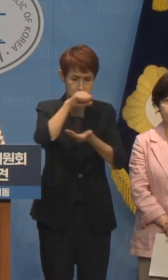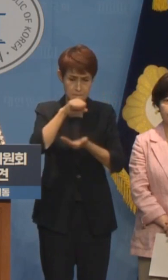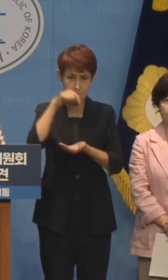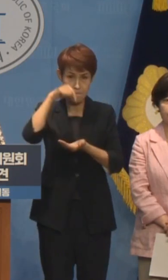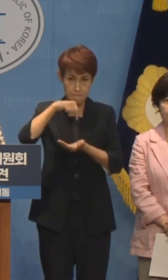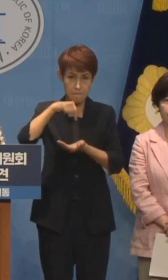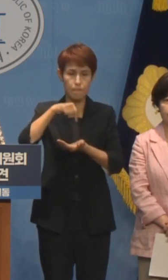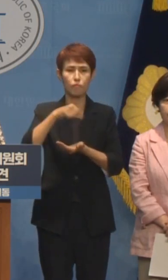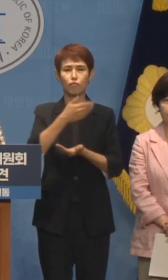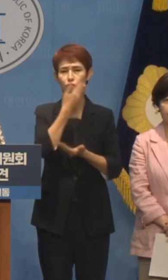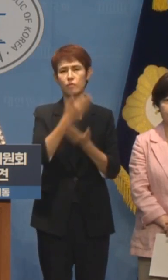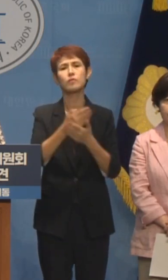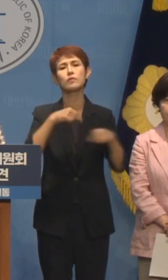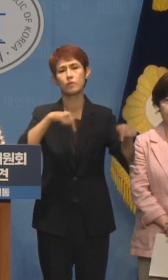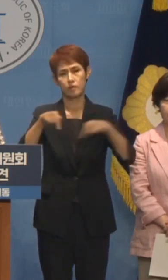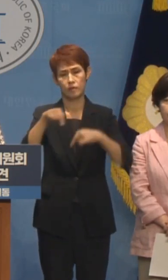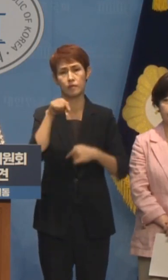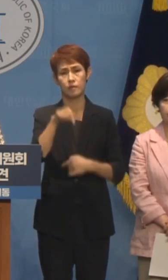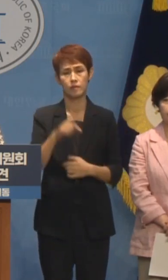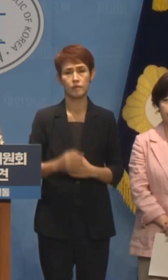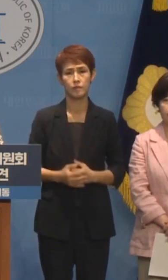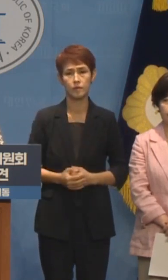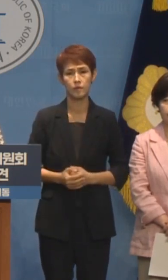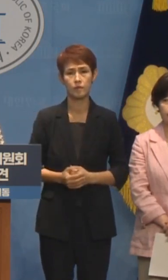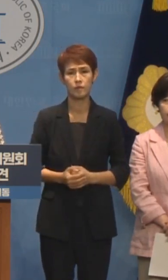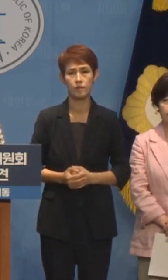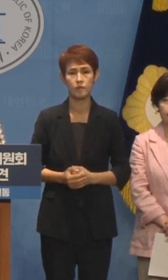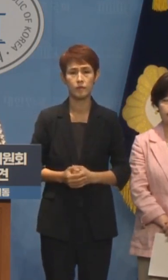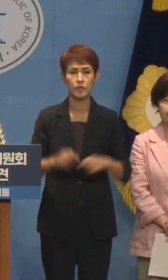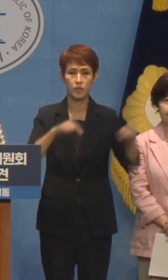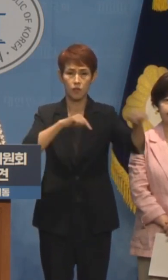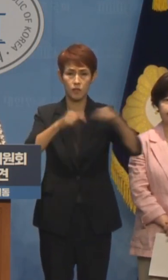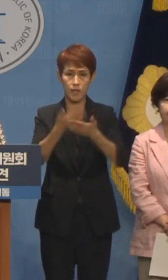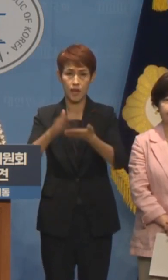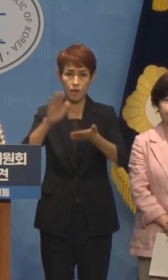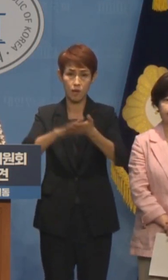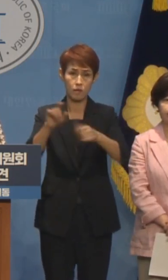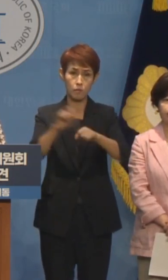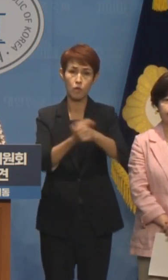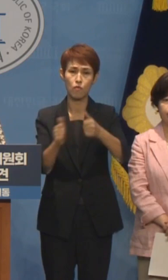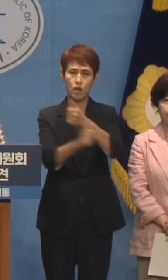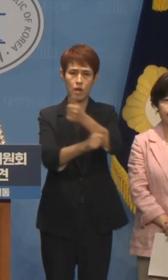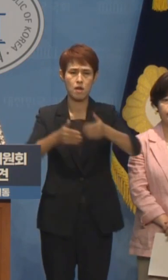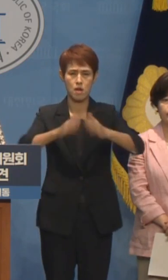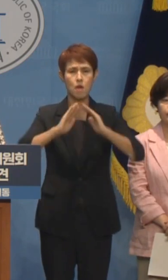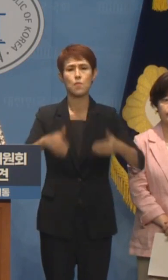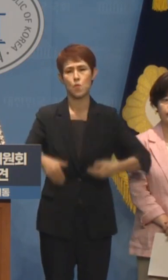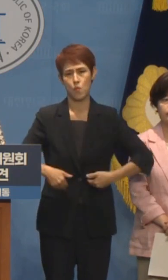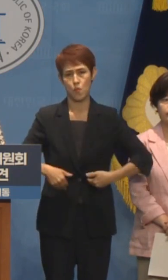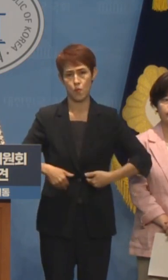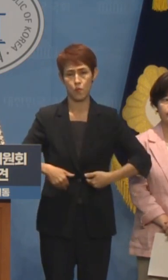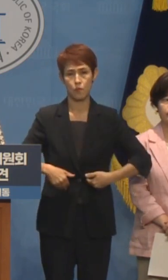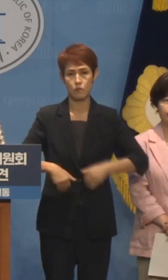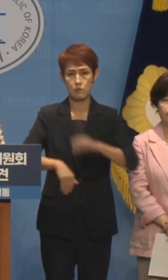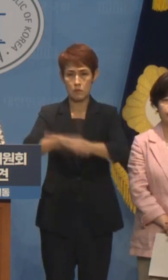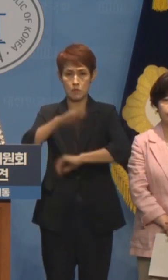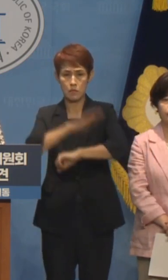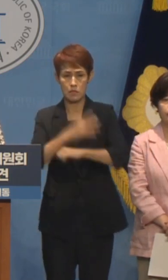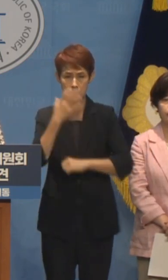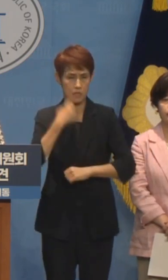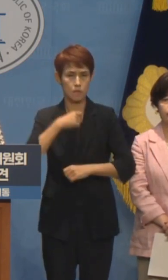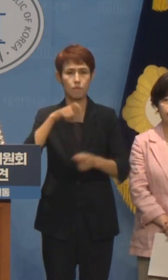있어야 합니다 하루빨리 정치개혁 특별 위원회를 구성해 거대 양당의 이해관계가 아닌